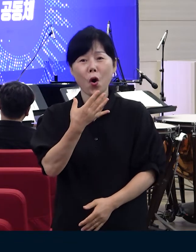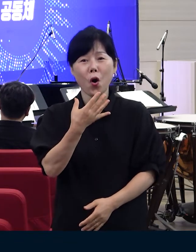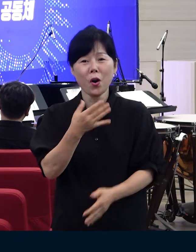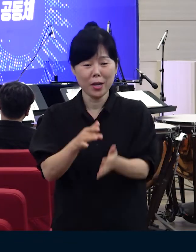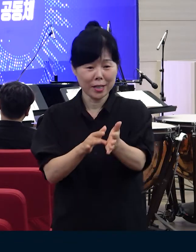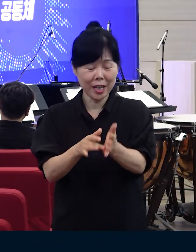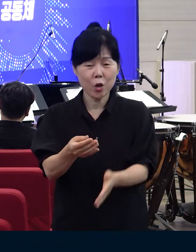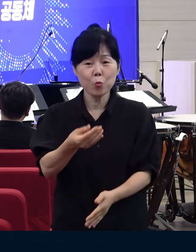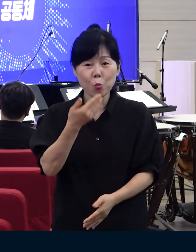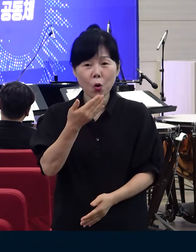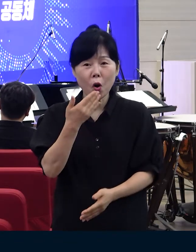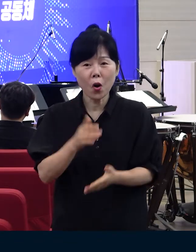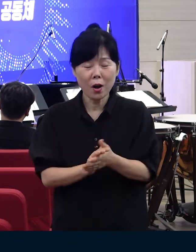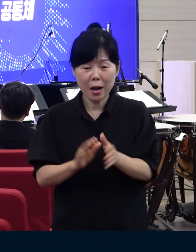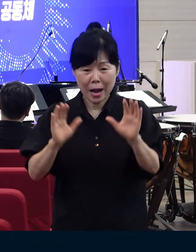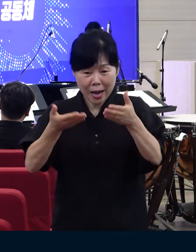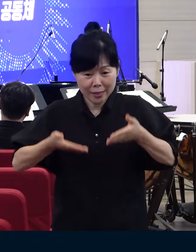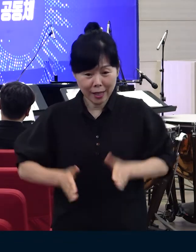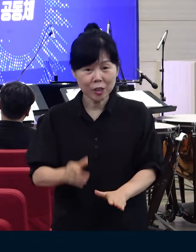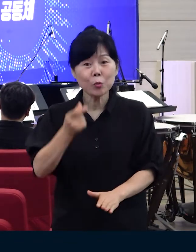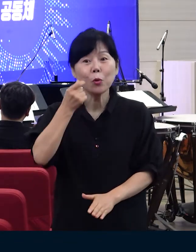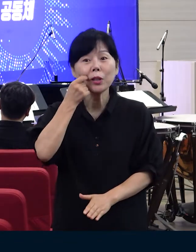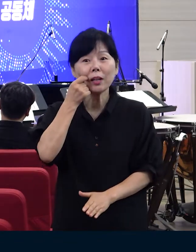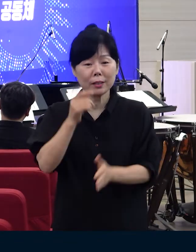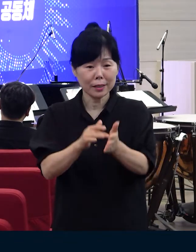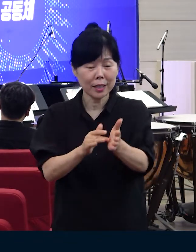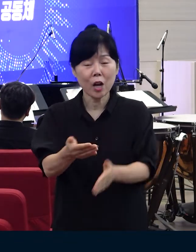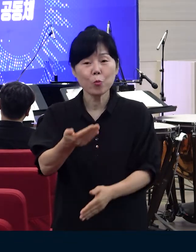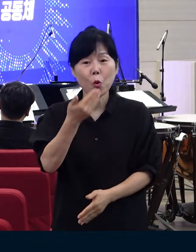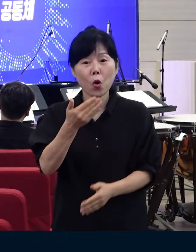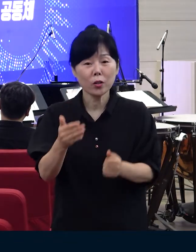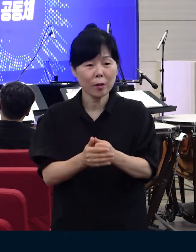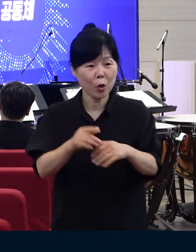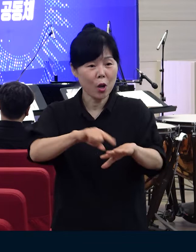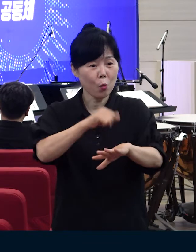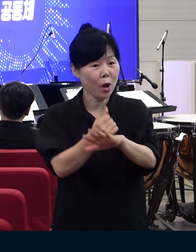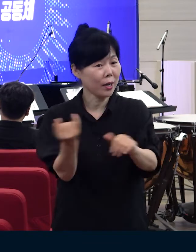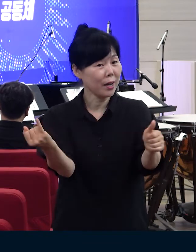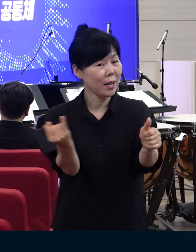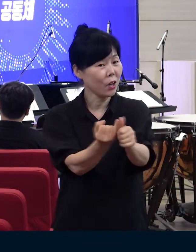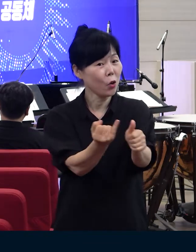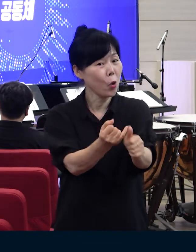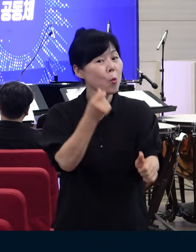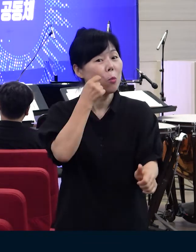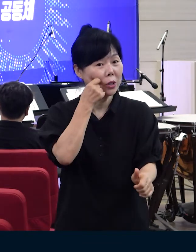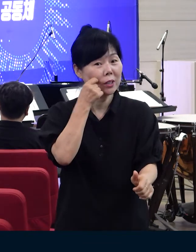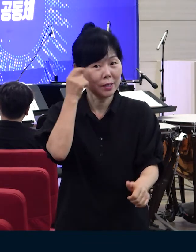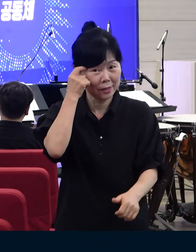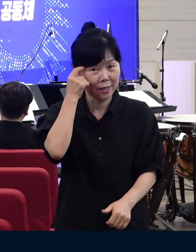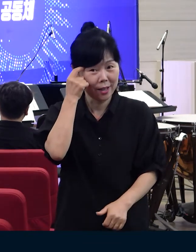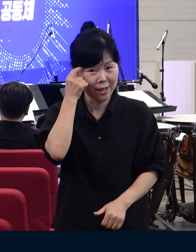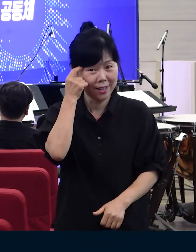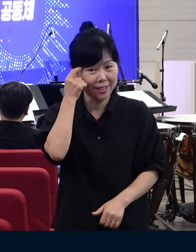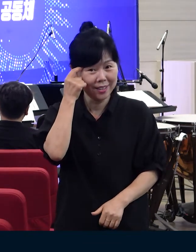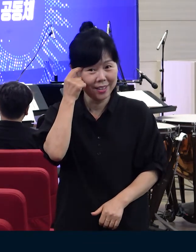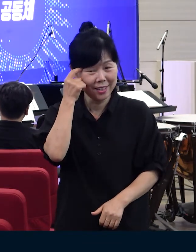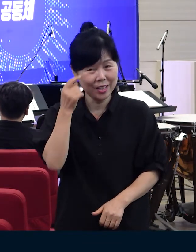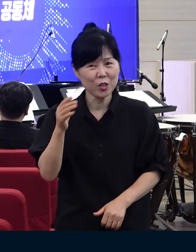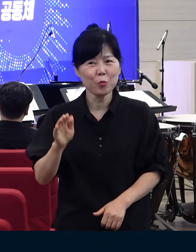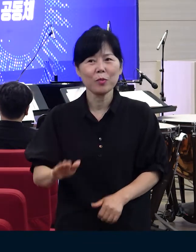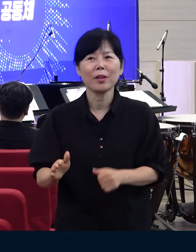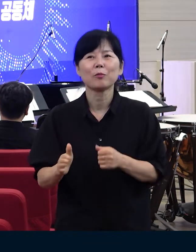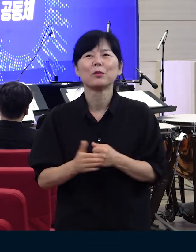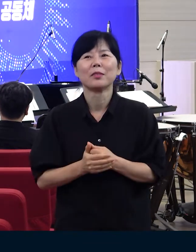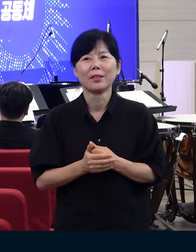왜냐하면 아이를 못 낳게 되면 뭐 그거는 왕이 절대 취할 리가 없으니까. 그래서 그 약을 먹게 됐고, 그 약